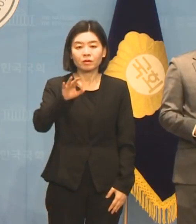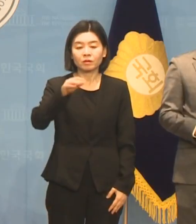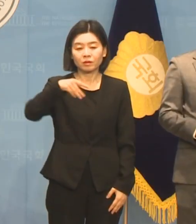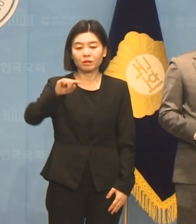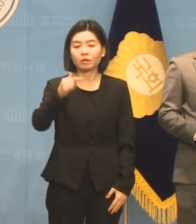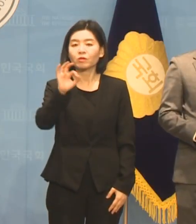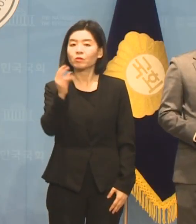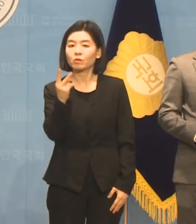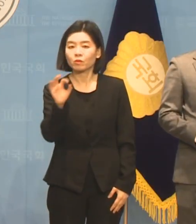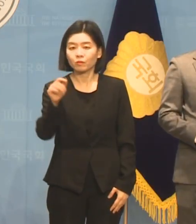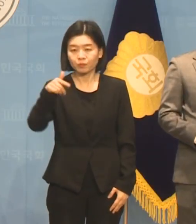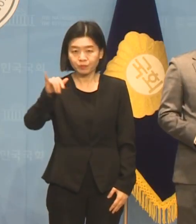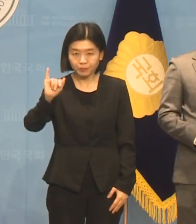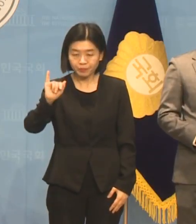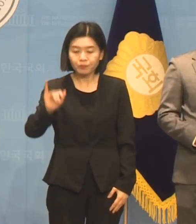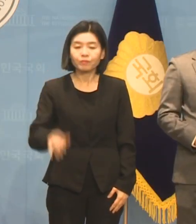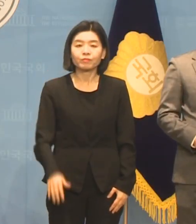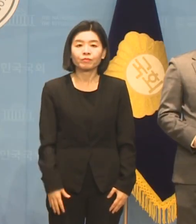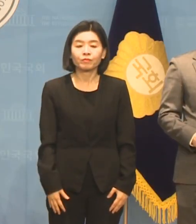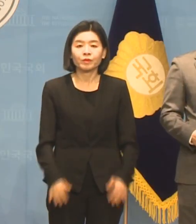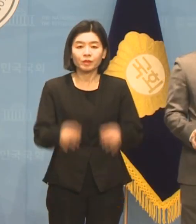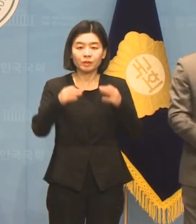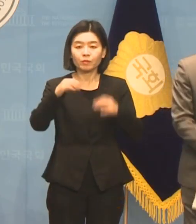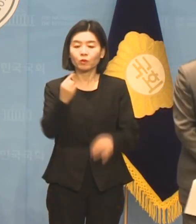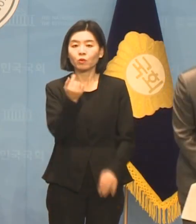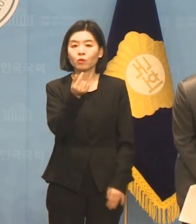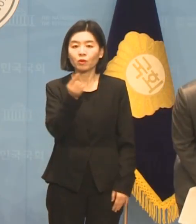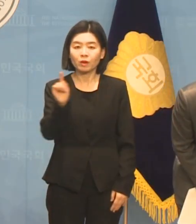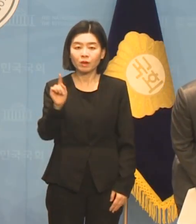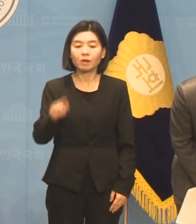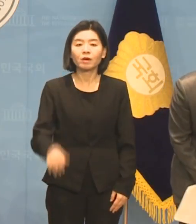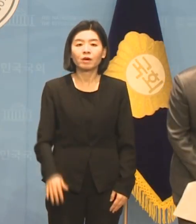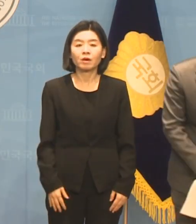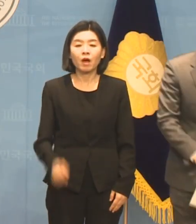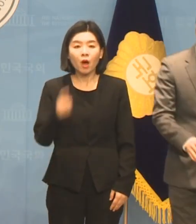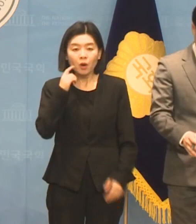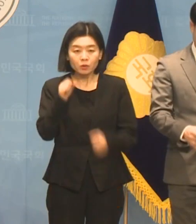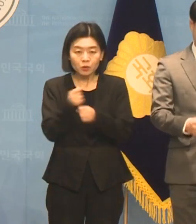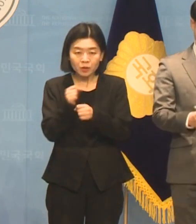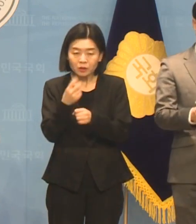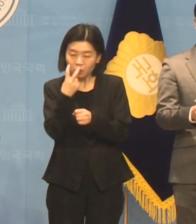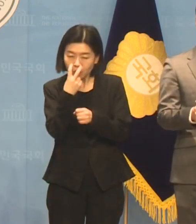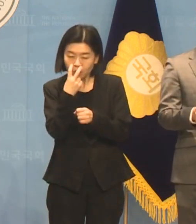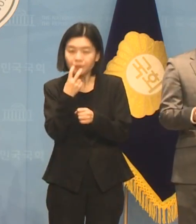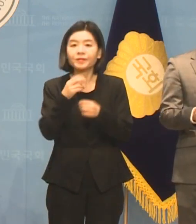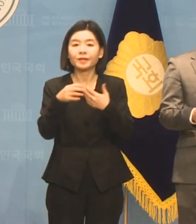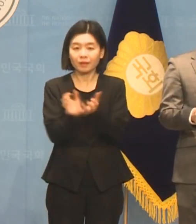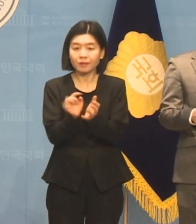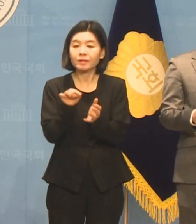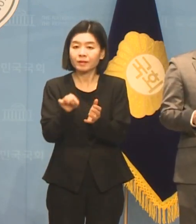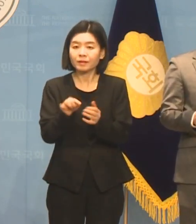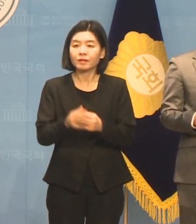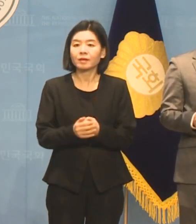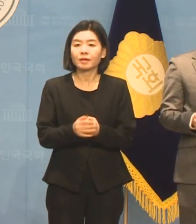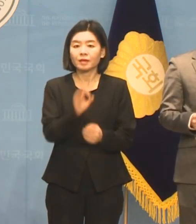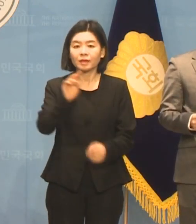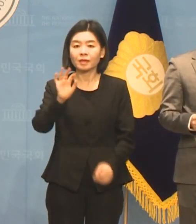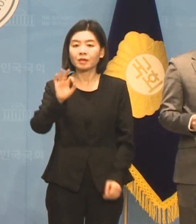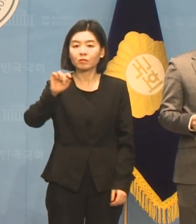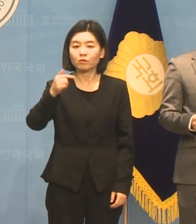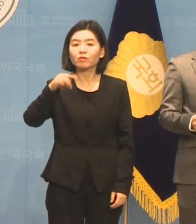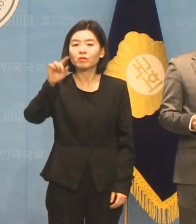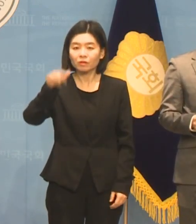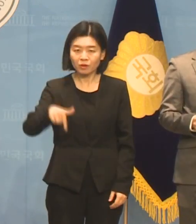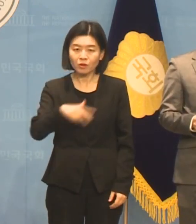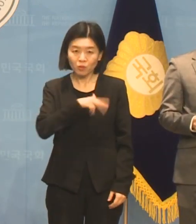의원님 참석하셨고요. 김동아 의원님, 허위조작정보감시단장님 오셨습니다. 저희 양문석 의원님은 오늘부터 단식에